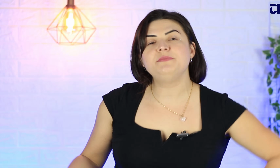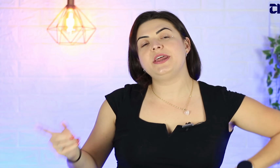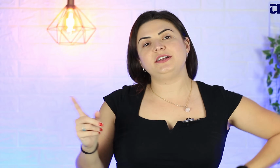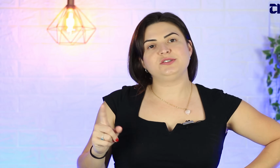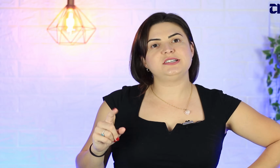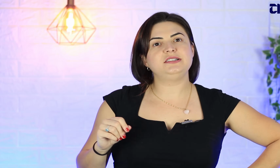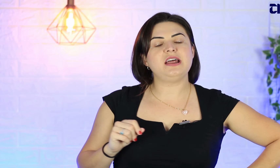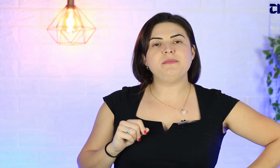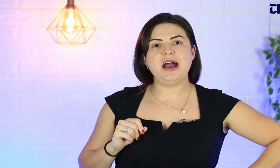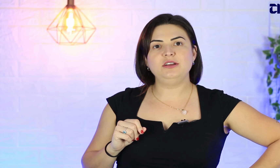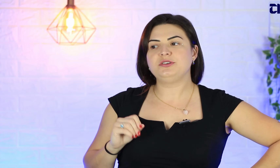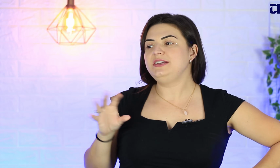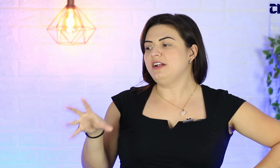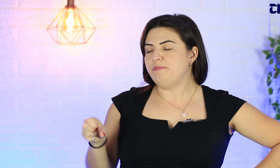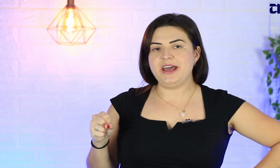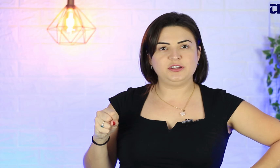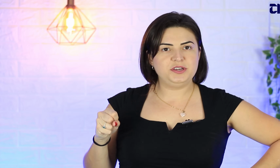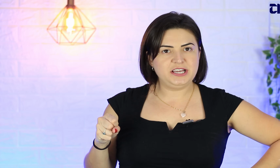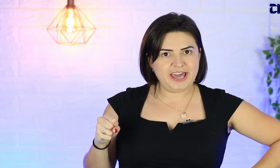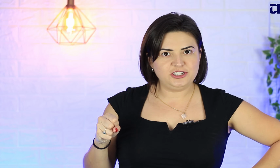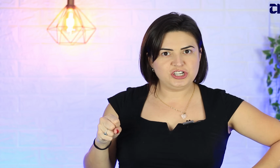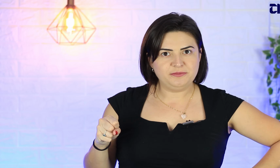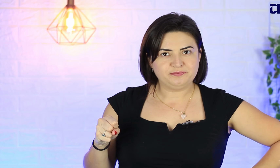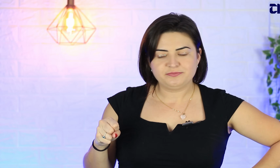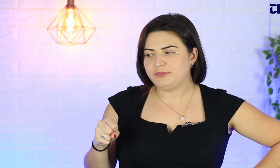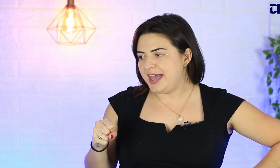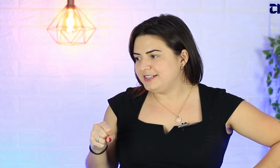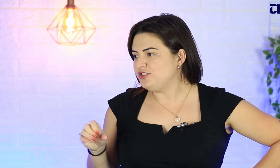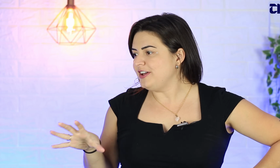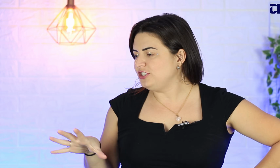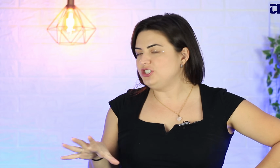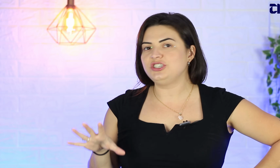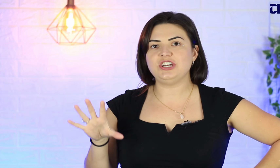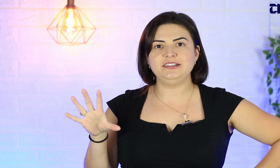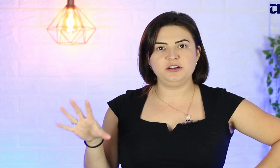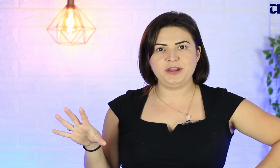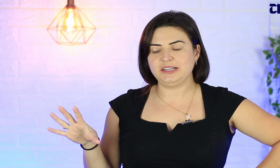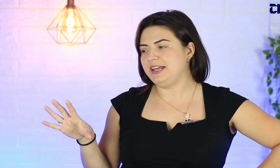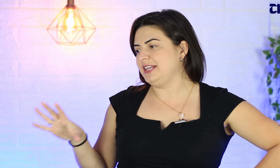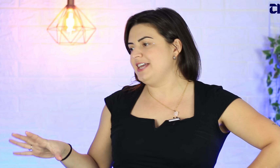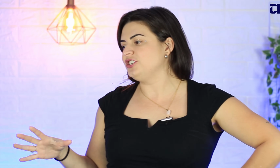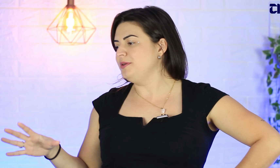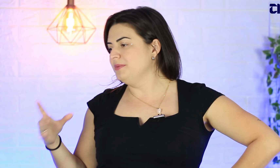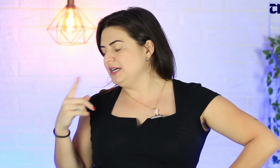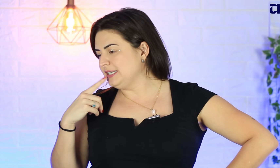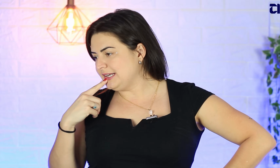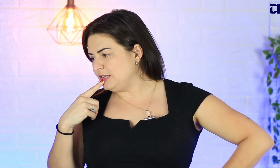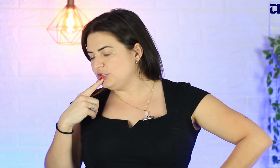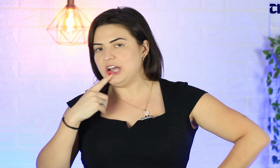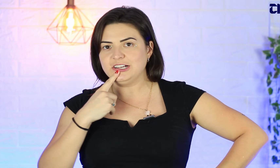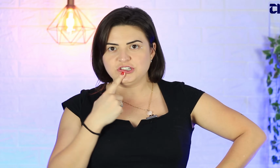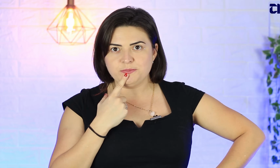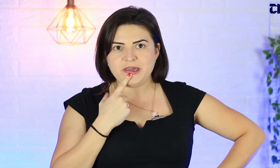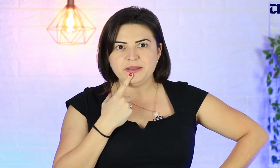libretos que trabalham, que interpretam em igreja. Tem. tiver gente que já interpreta na igreja, me manda aqui no chat também.